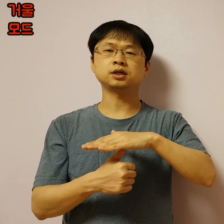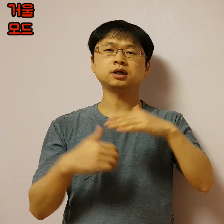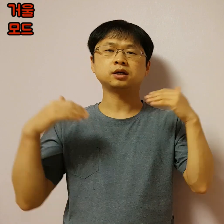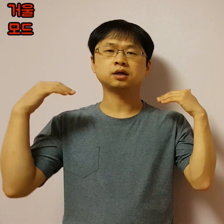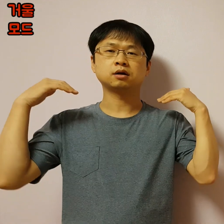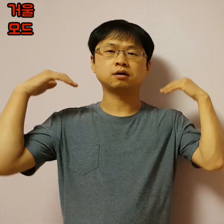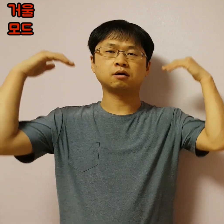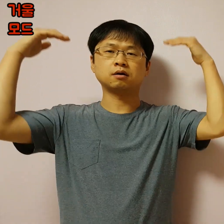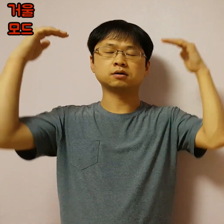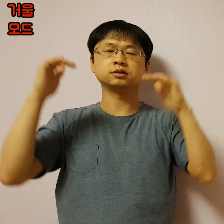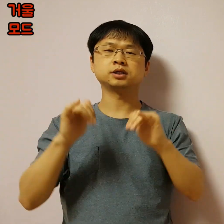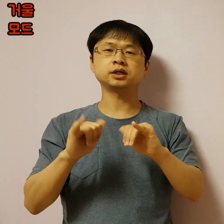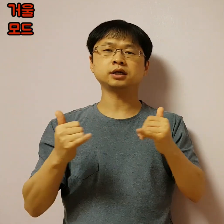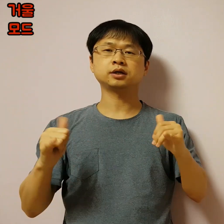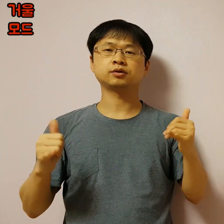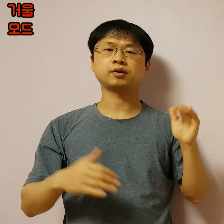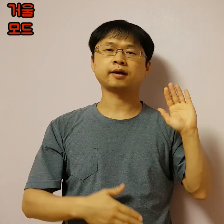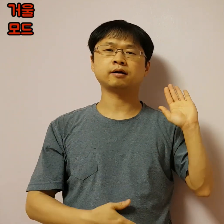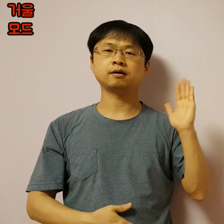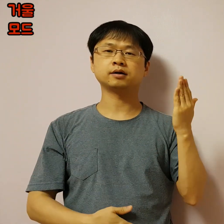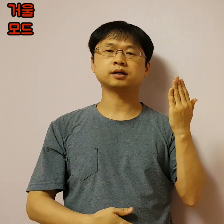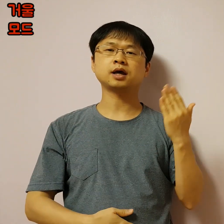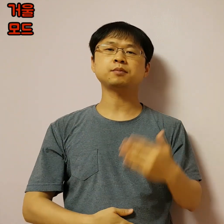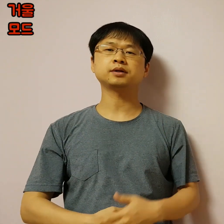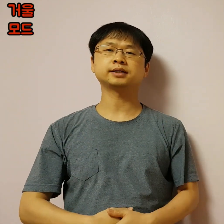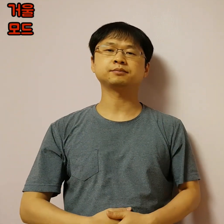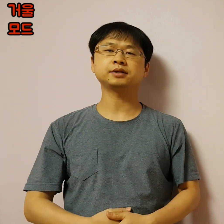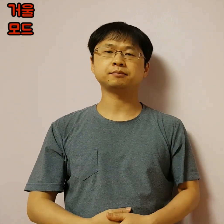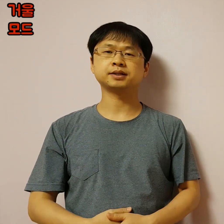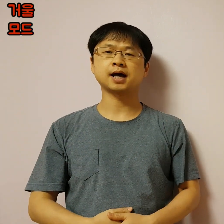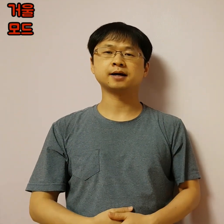소년이 어른이 되어 이렇게 표현하시면 됩니다.